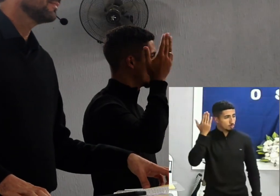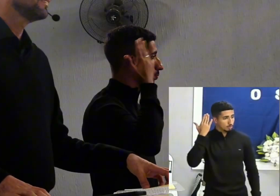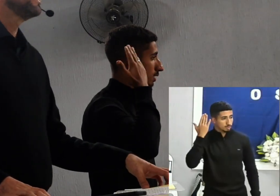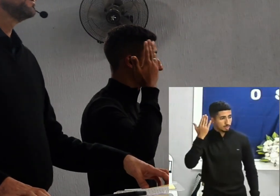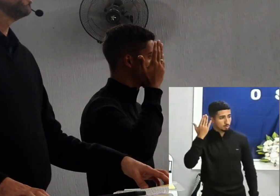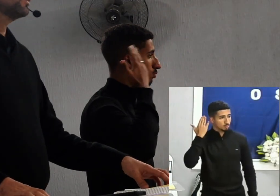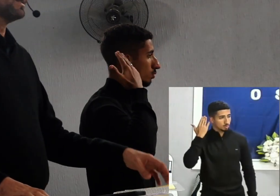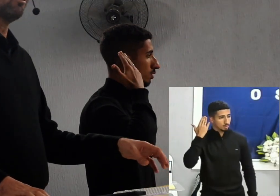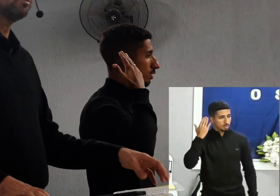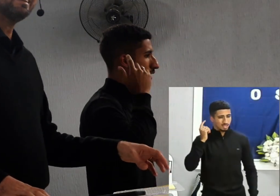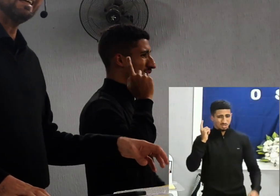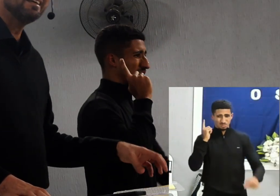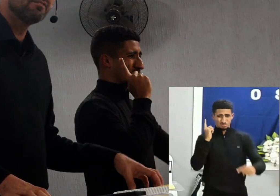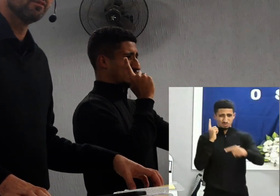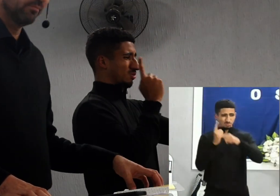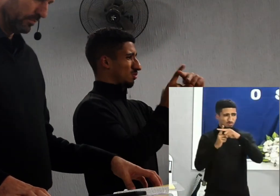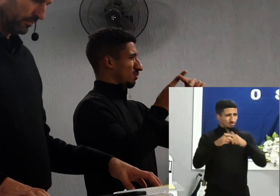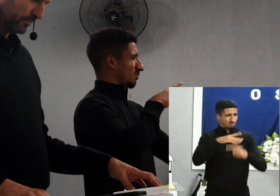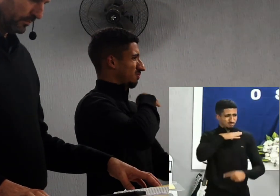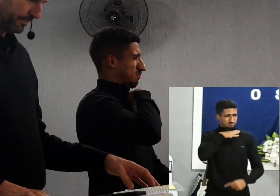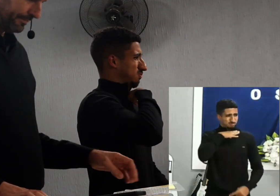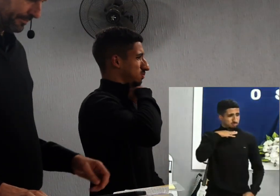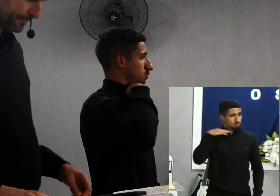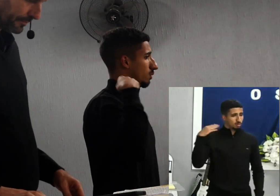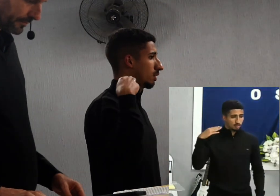crucificado, porque era algo terrível.